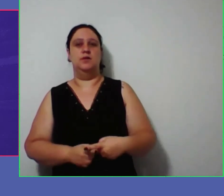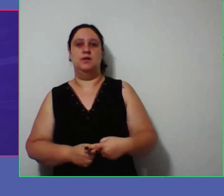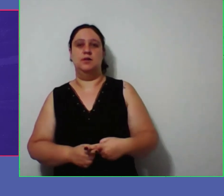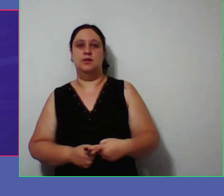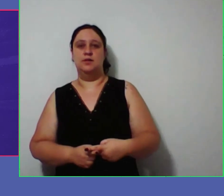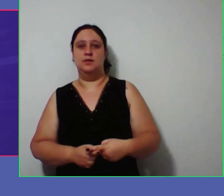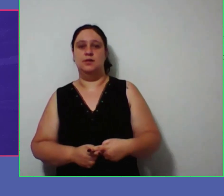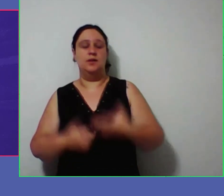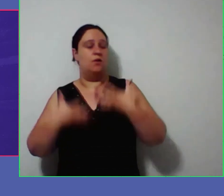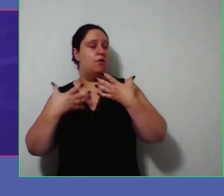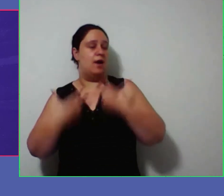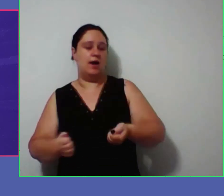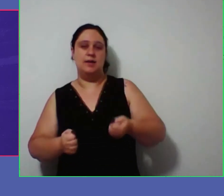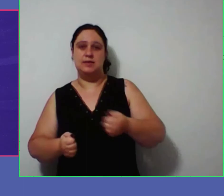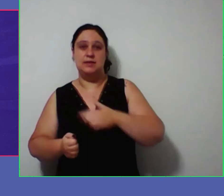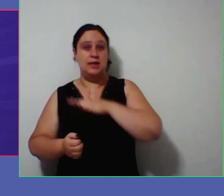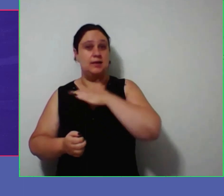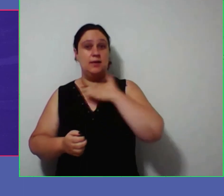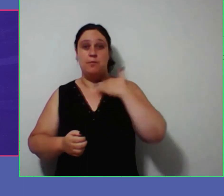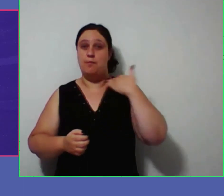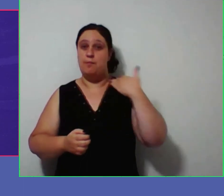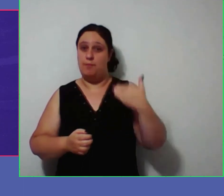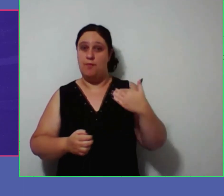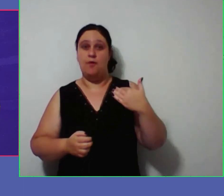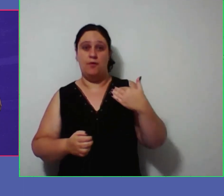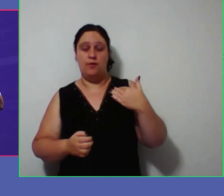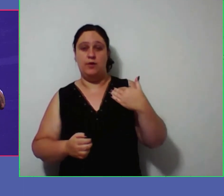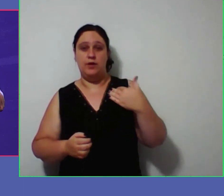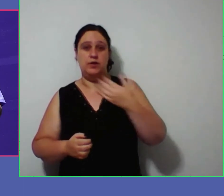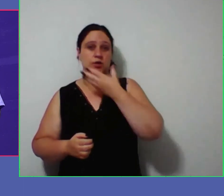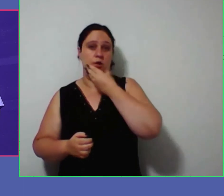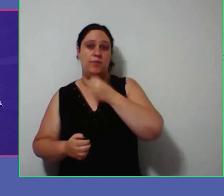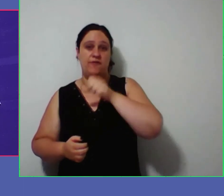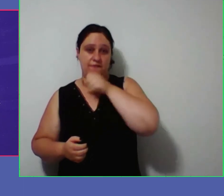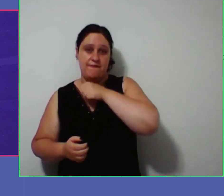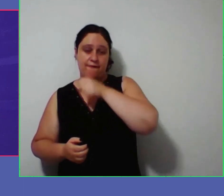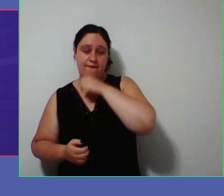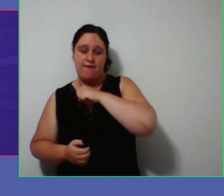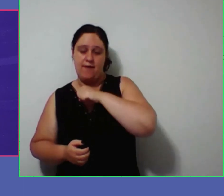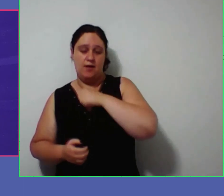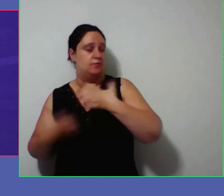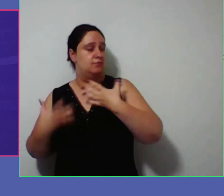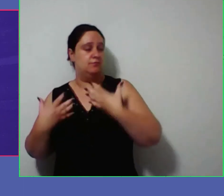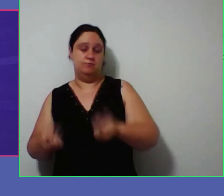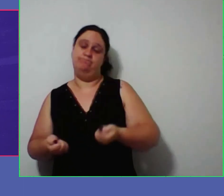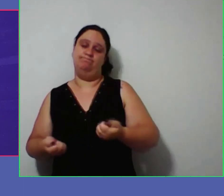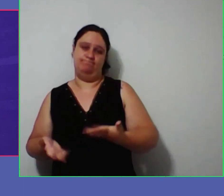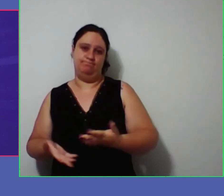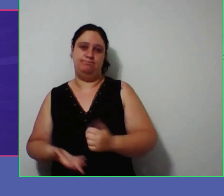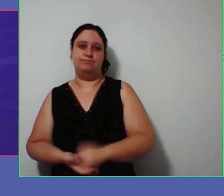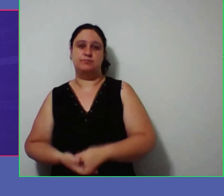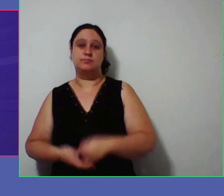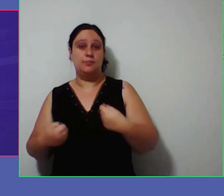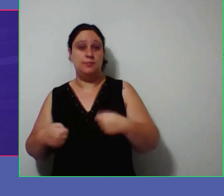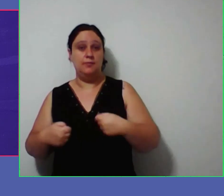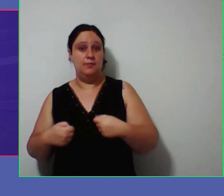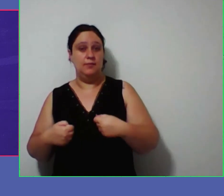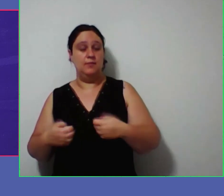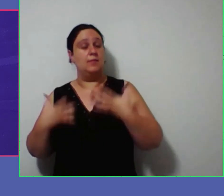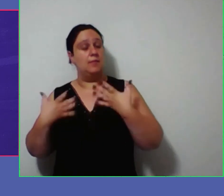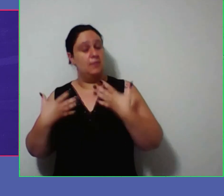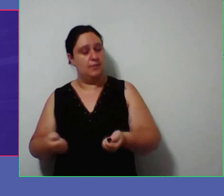da morte do nosso velho homem, e nós temos, irmãos, a decisão na nossa